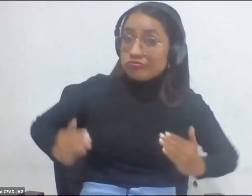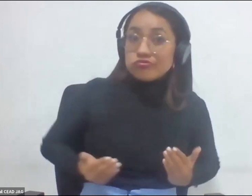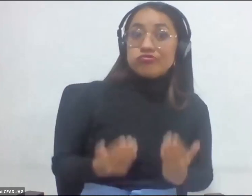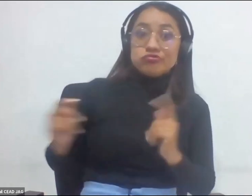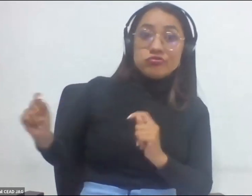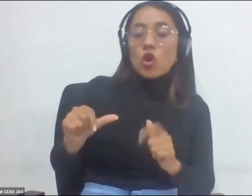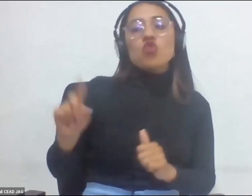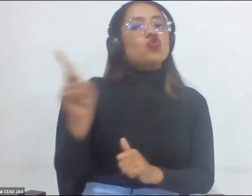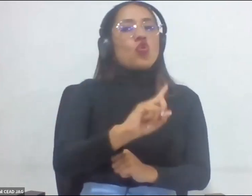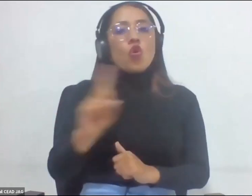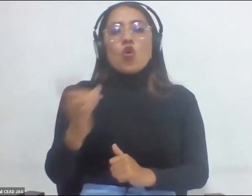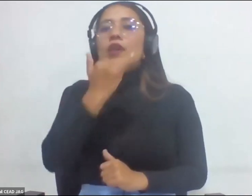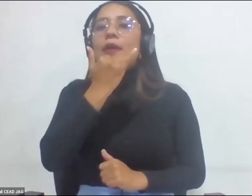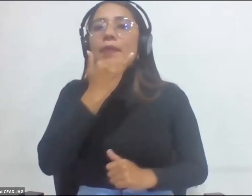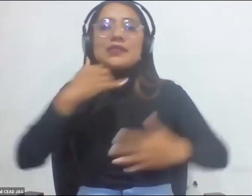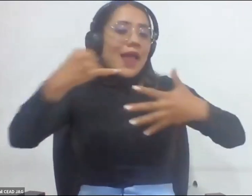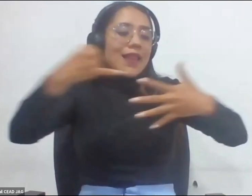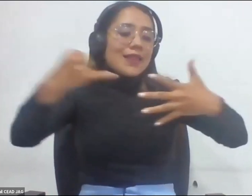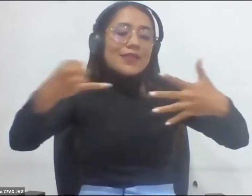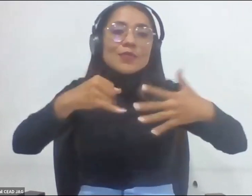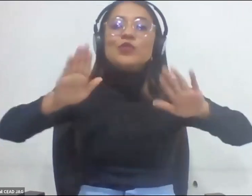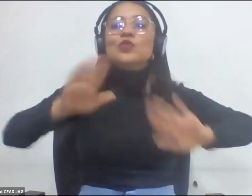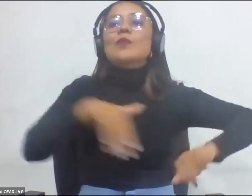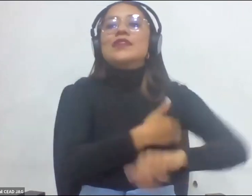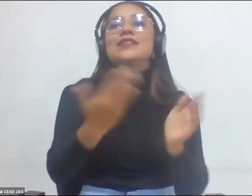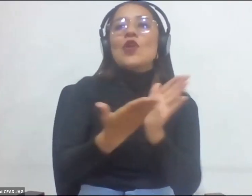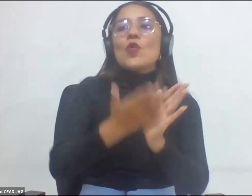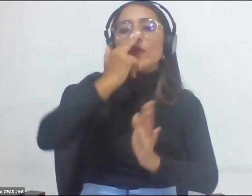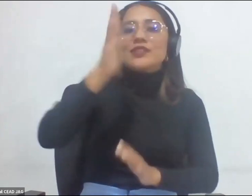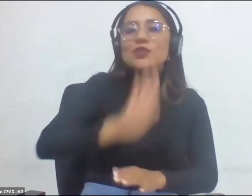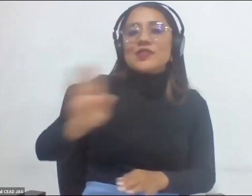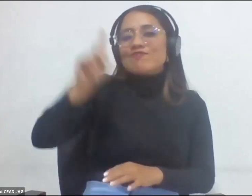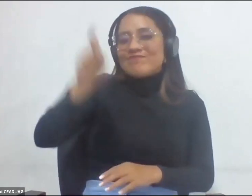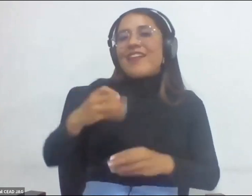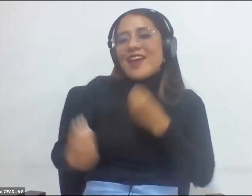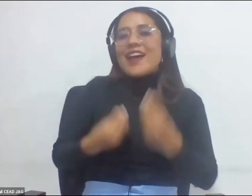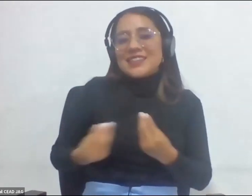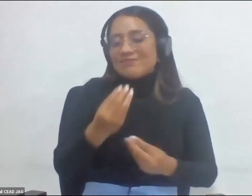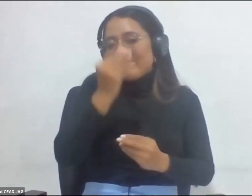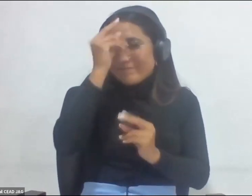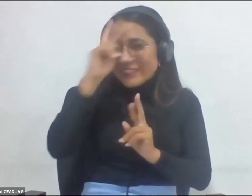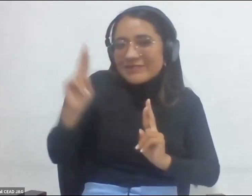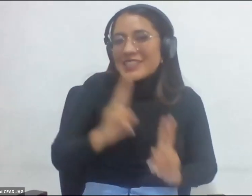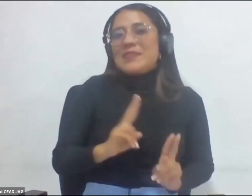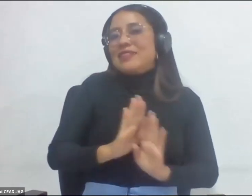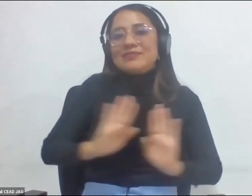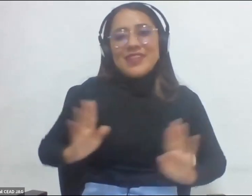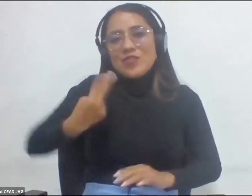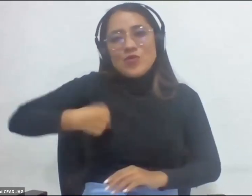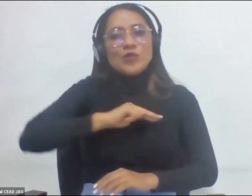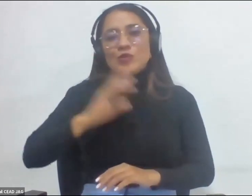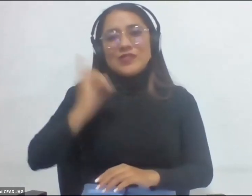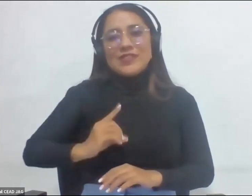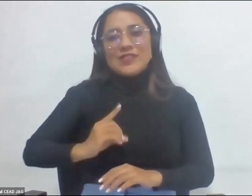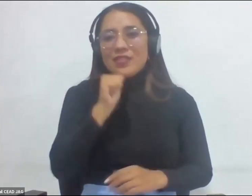estudiantes sino porque son los lineamientos que desde el Ministerio de Educación nacional se genera con relación a la segunda pregunta